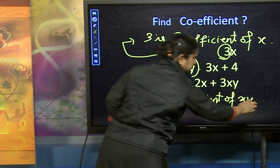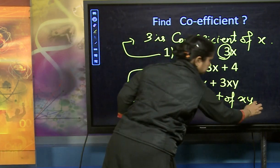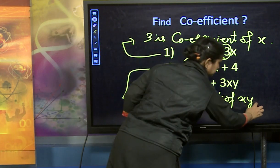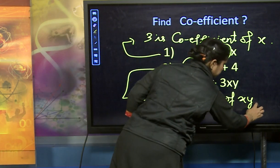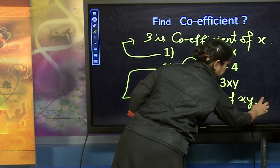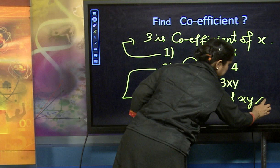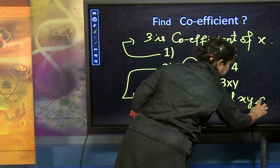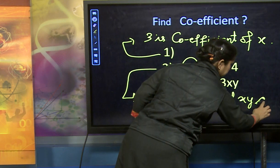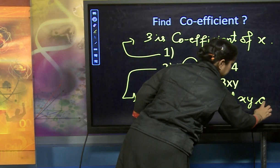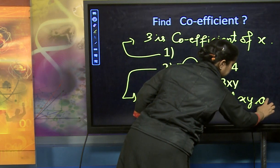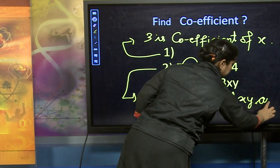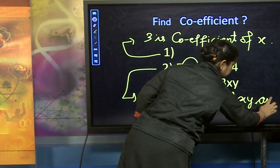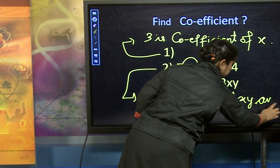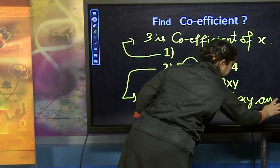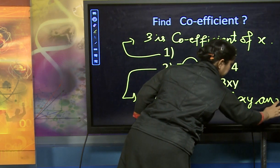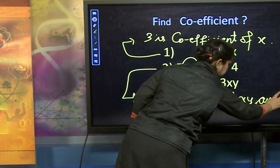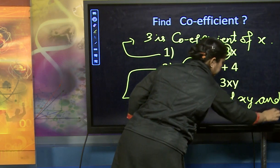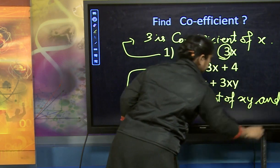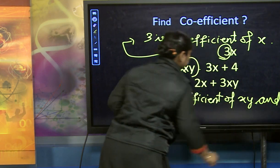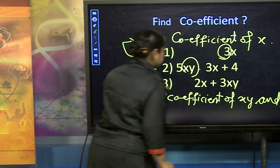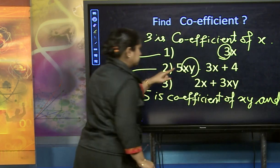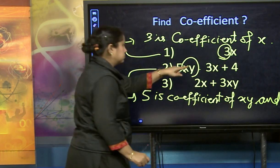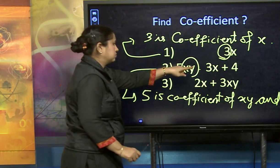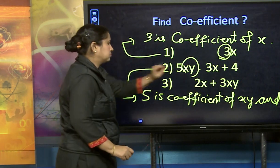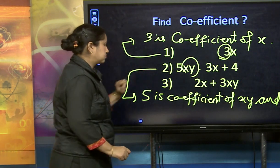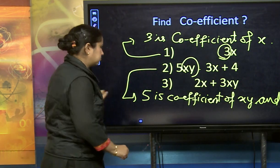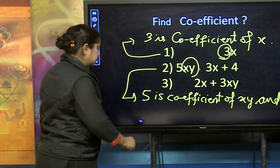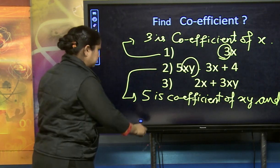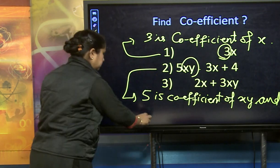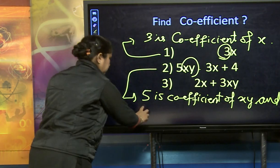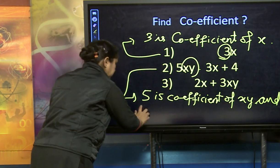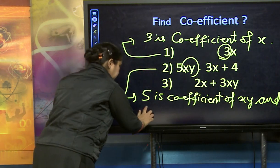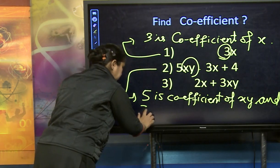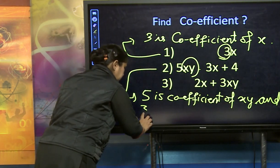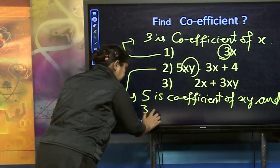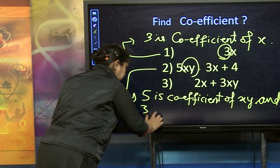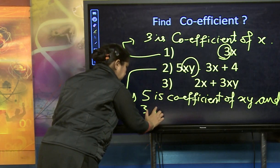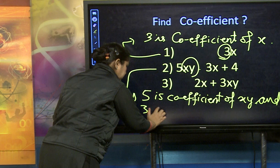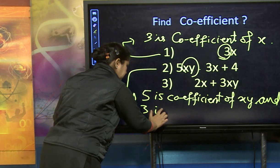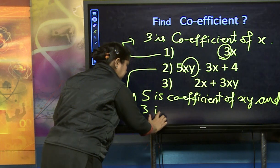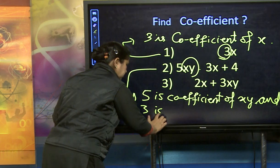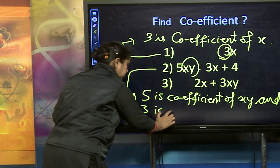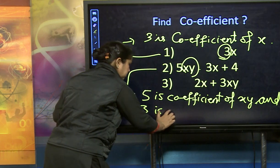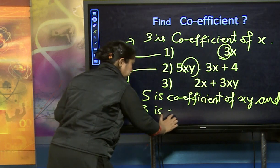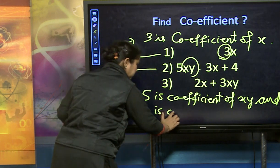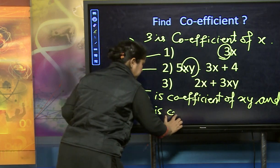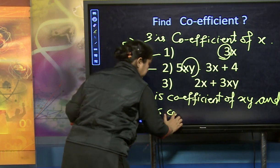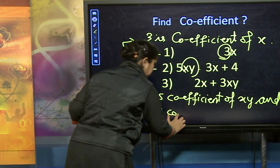लुट एंड 23 का यतिन इस डिफिशिएंट ऑफ